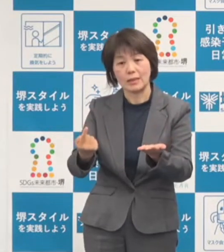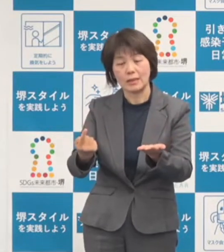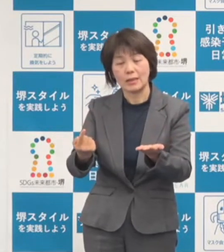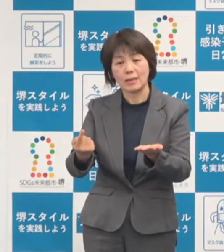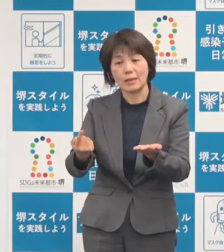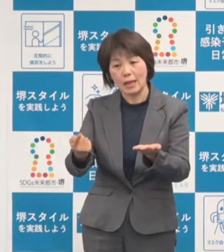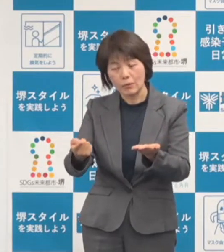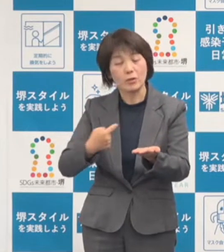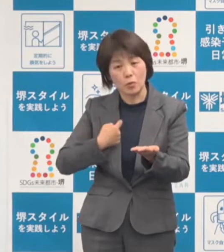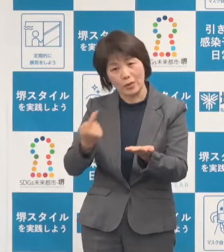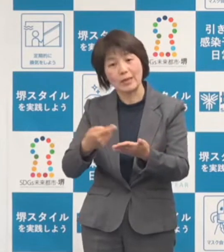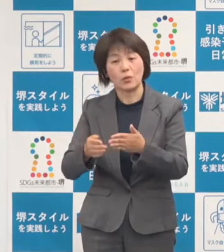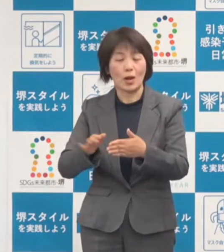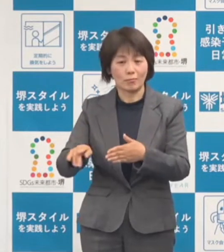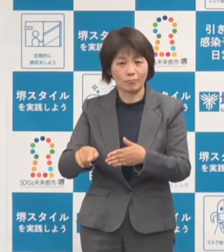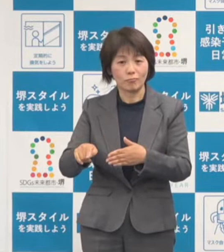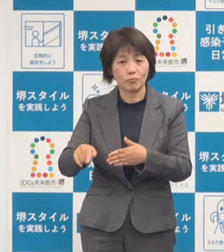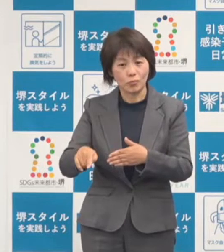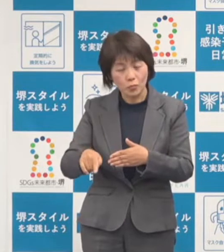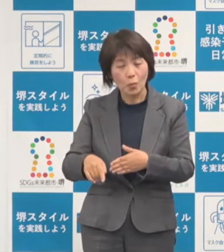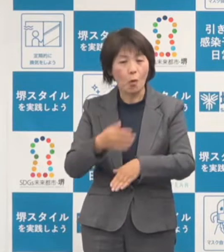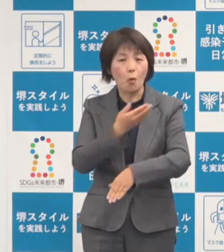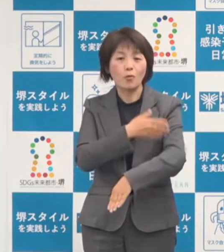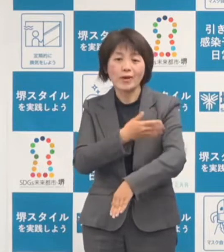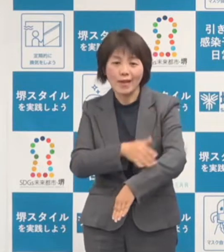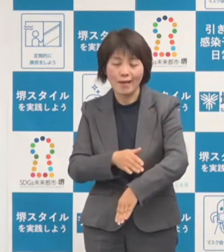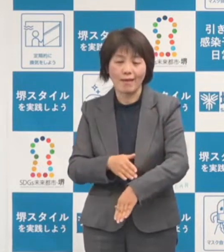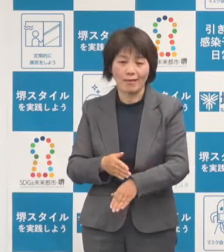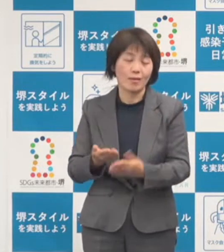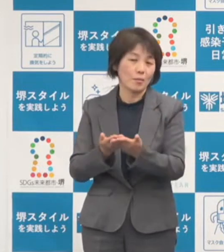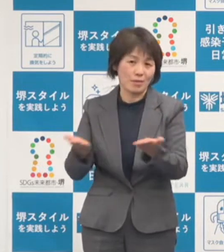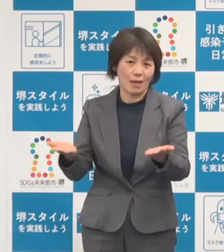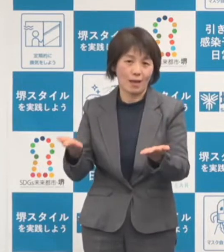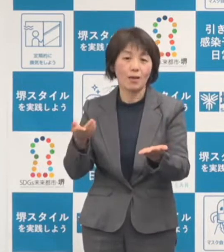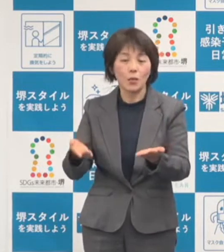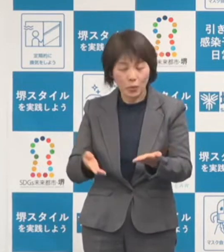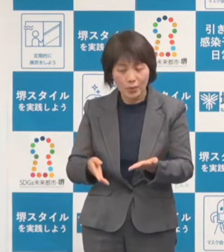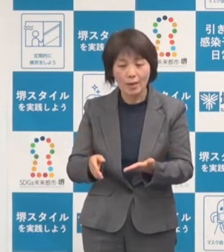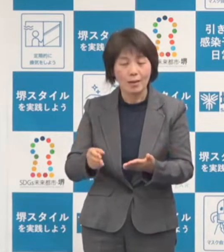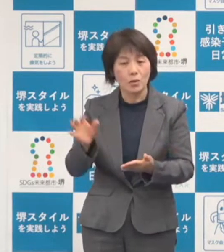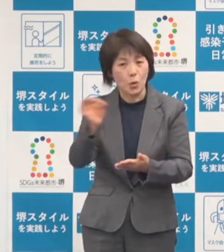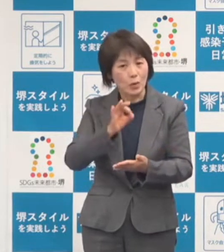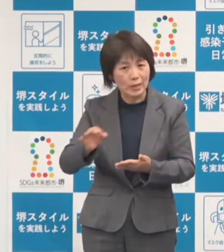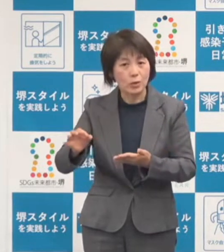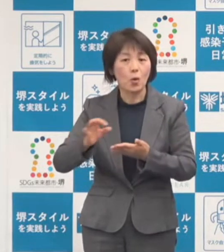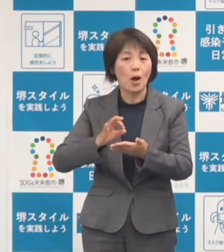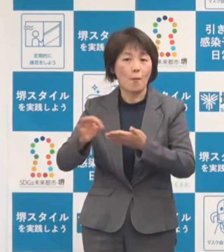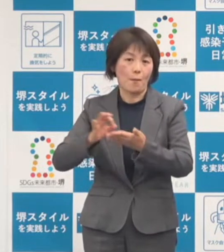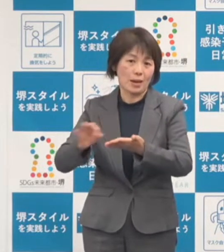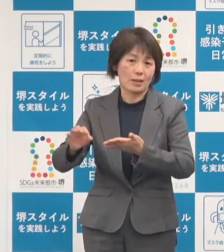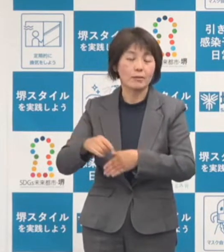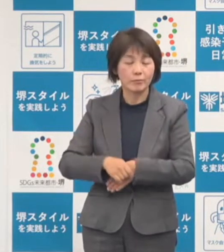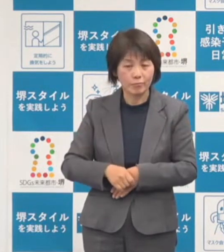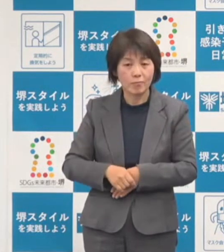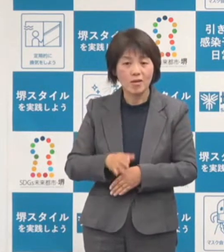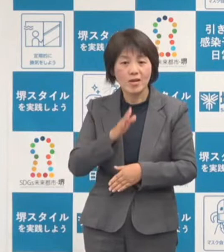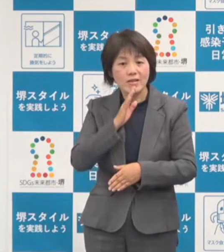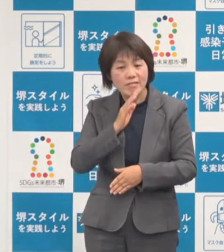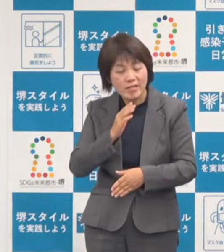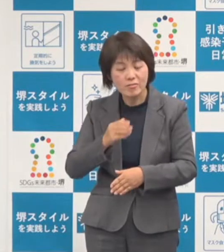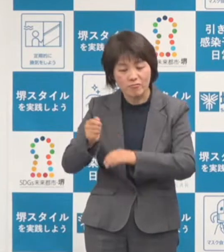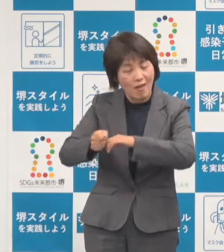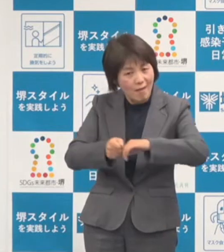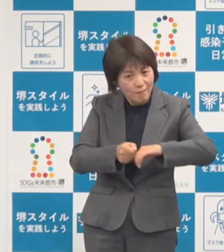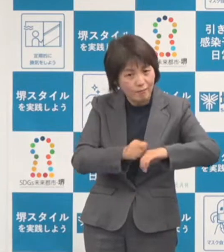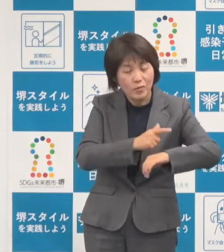間でございまして、こちらで認定商品を販売をいたします。実演のプロモーションを兼ねた実演